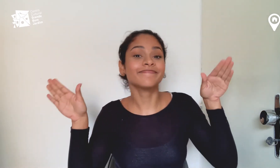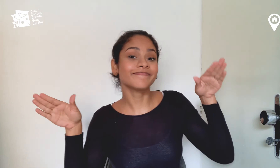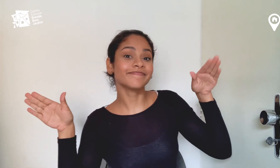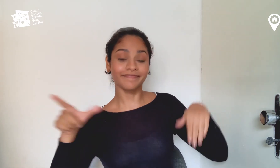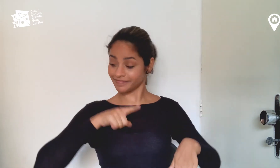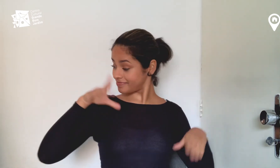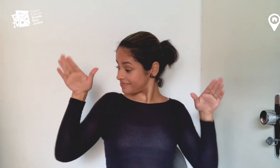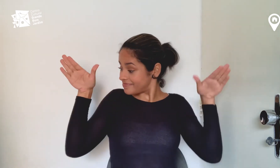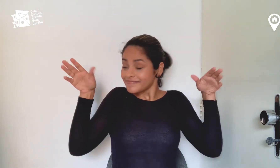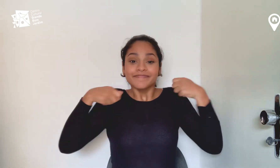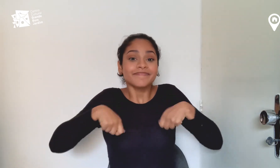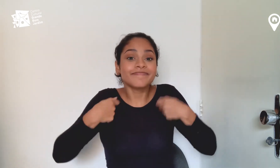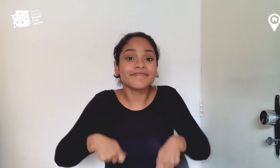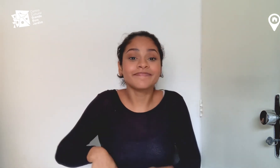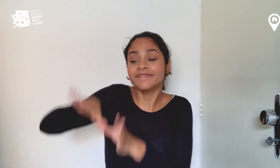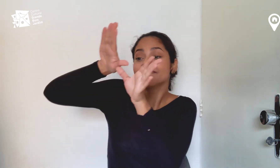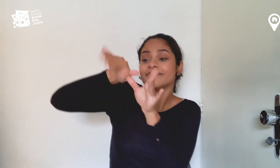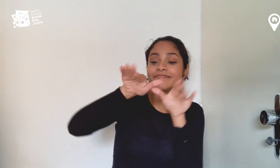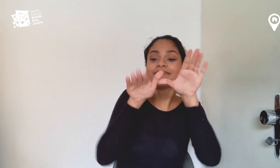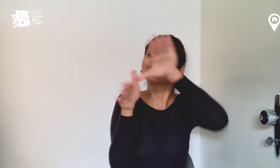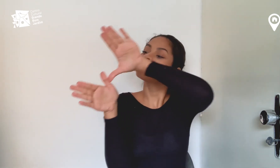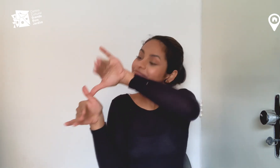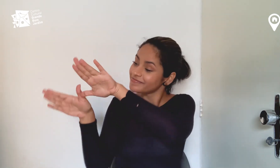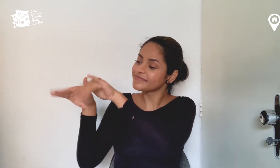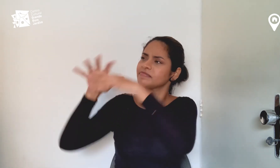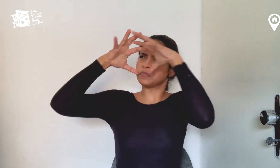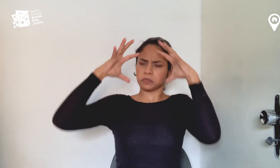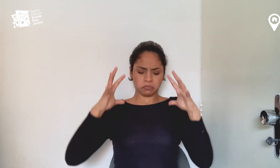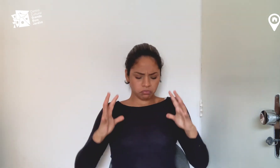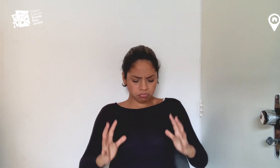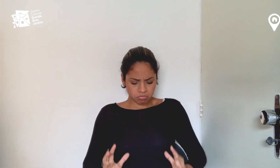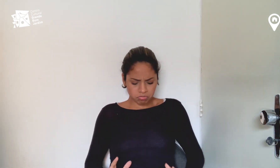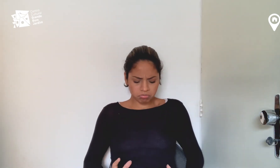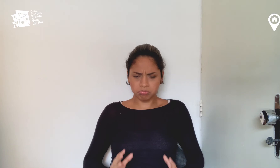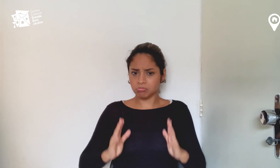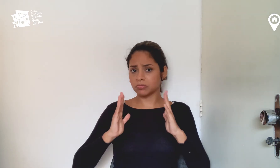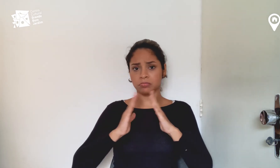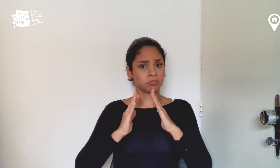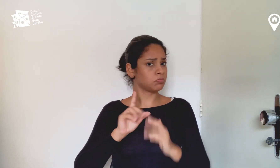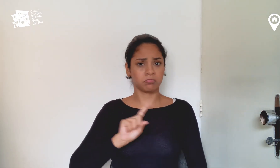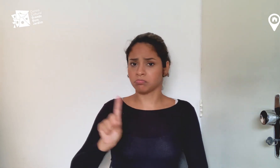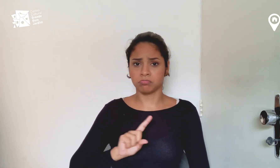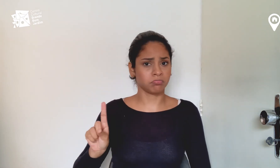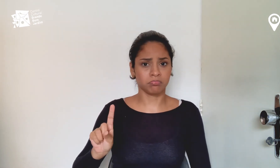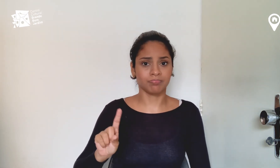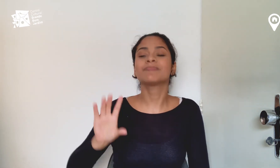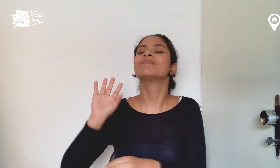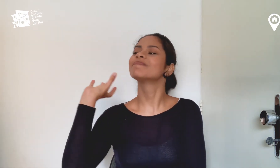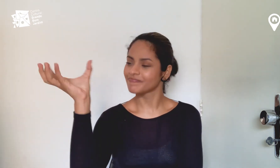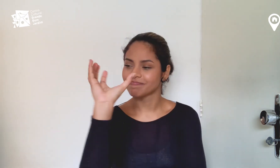Se tem asa então é pra voar. A gaiola nunca foi seu ninho, é na natureza